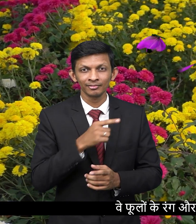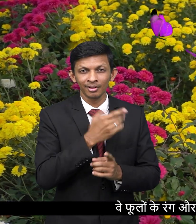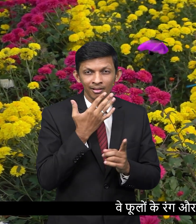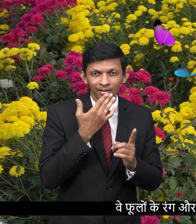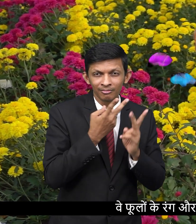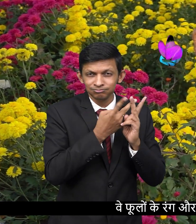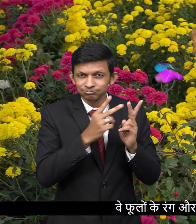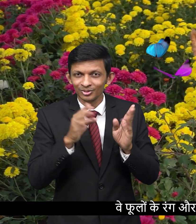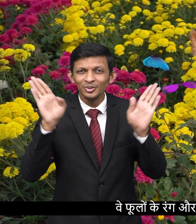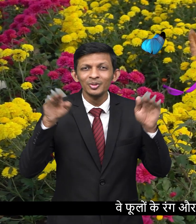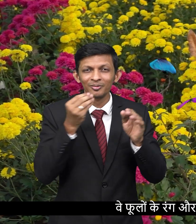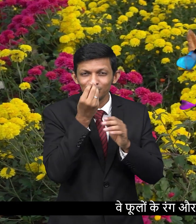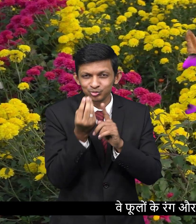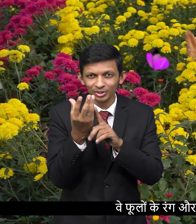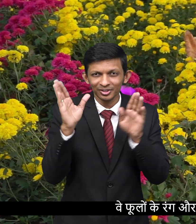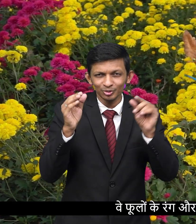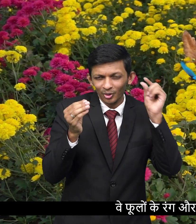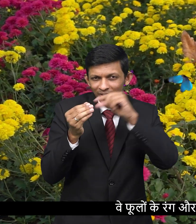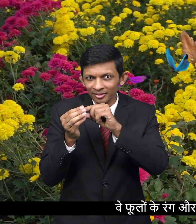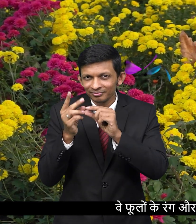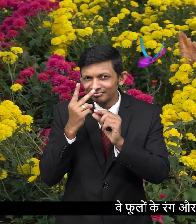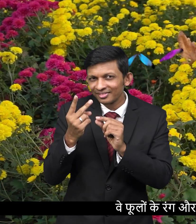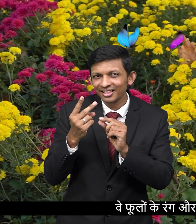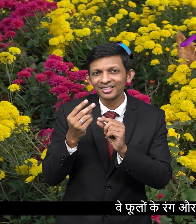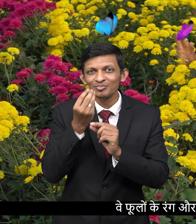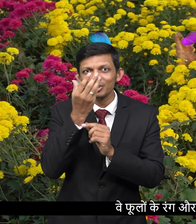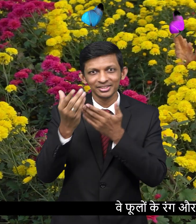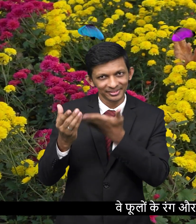वे फूलों के रंग और गंध से आकर्षित होते हैं।